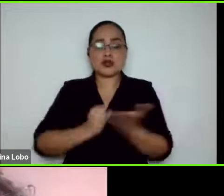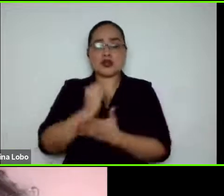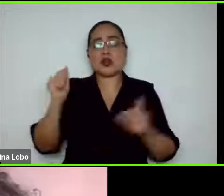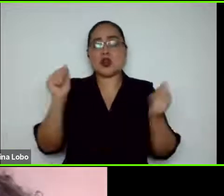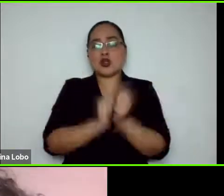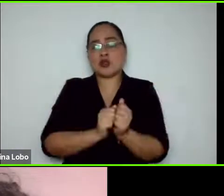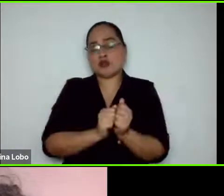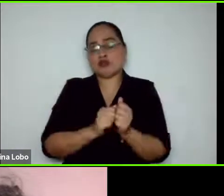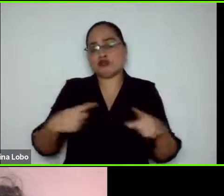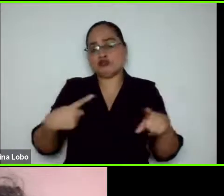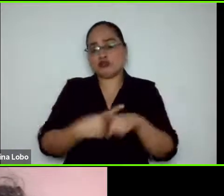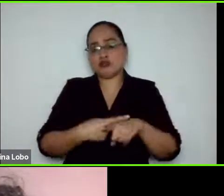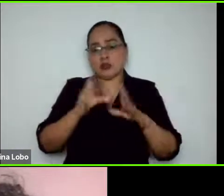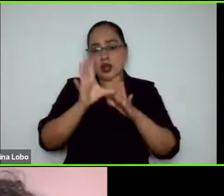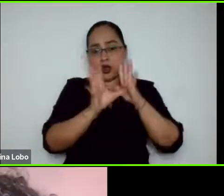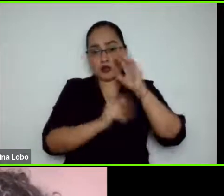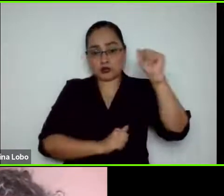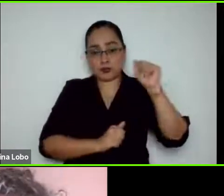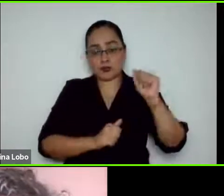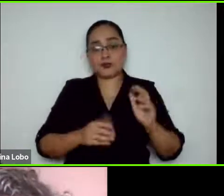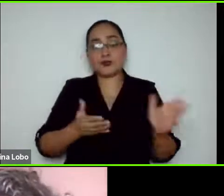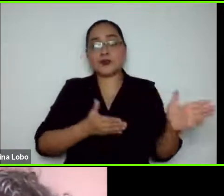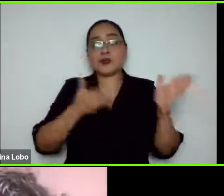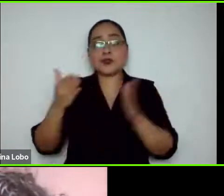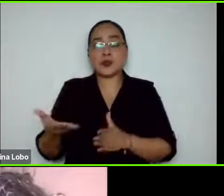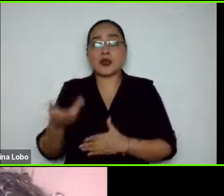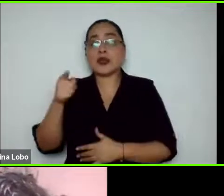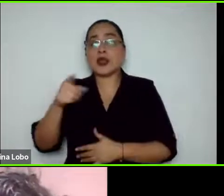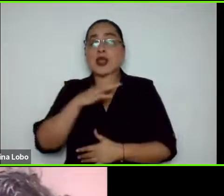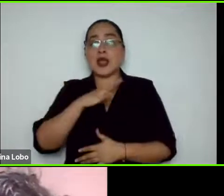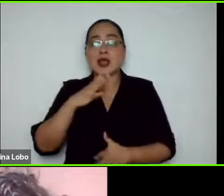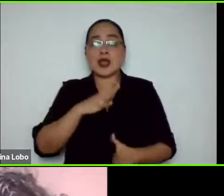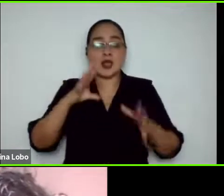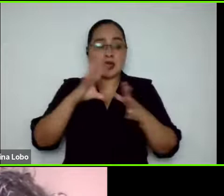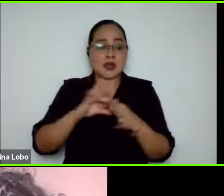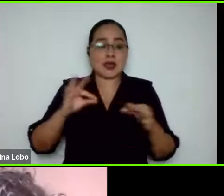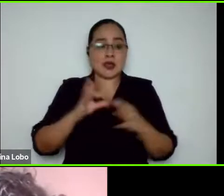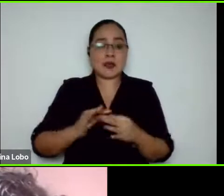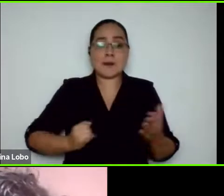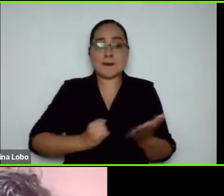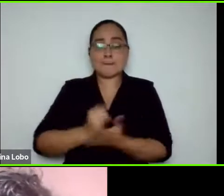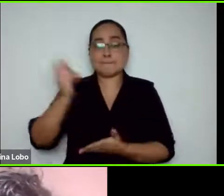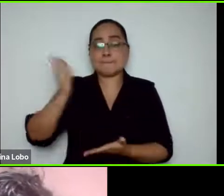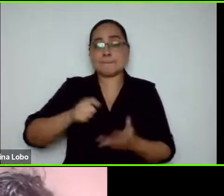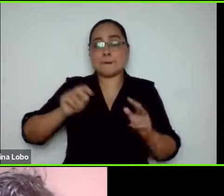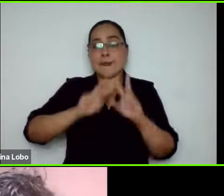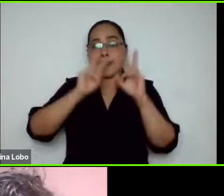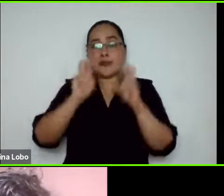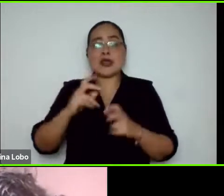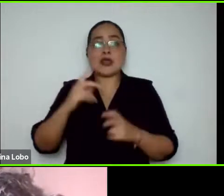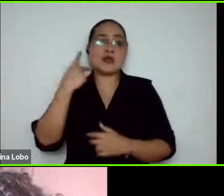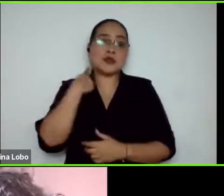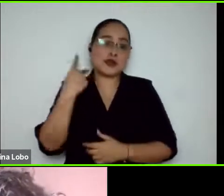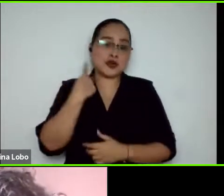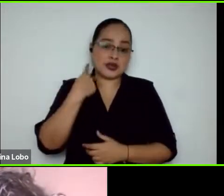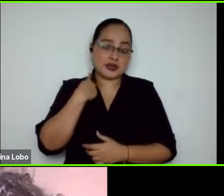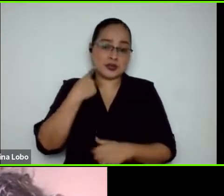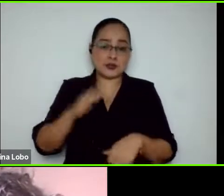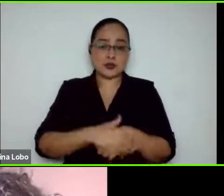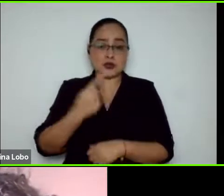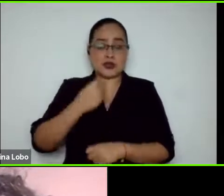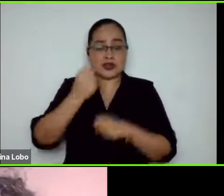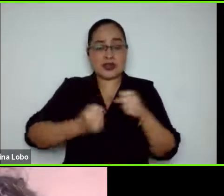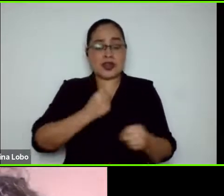inconstitucionalidad, sobre todo en esa primera etapa que yo decía, que es la etapa de la resolución de los conflictos políticos, digamos del 95 a